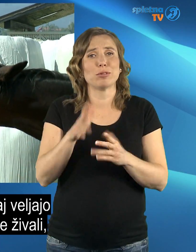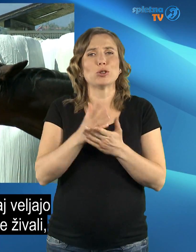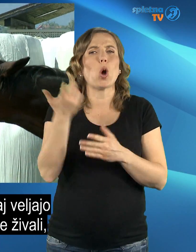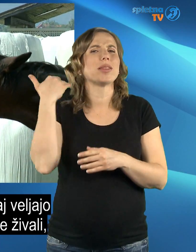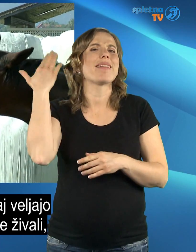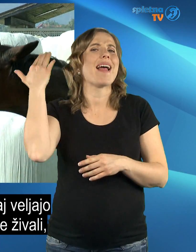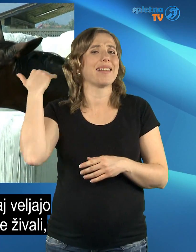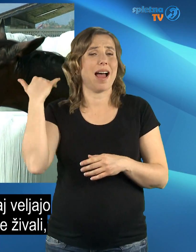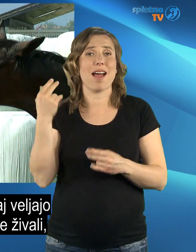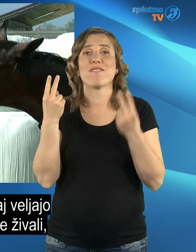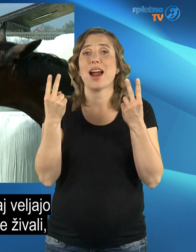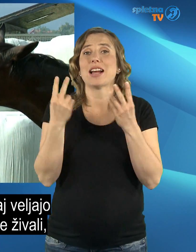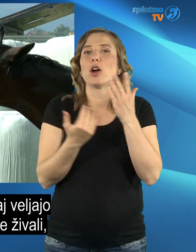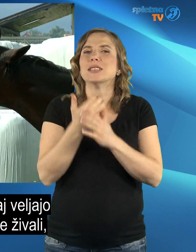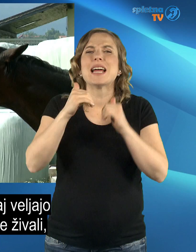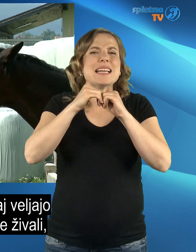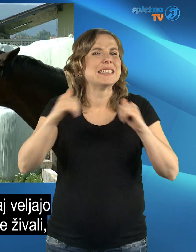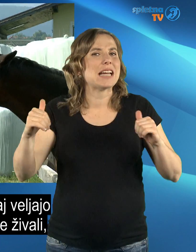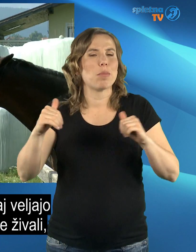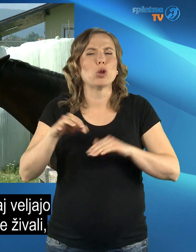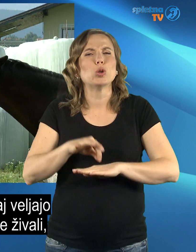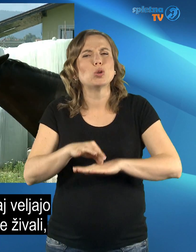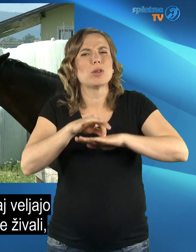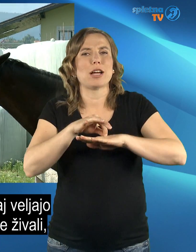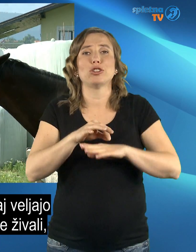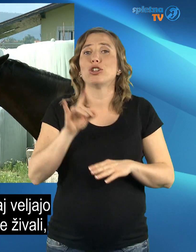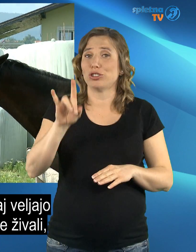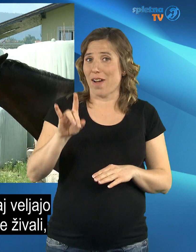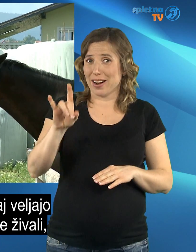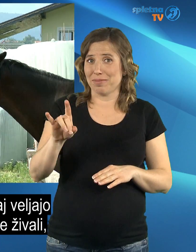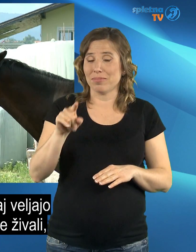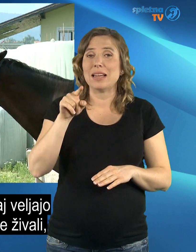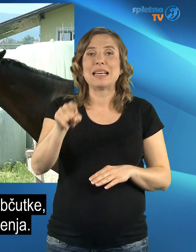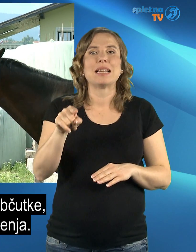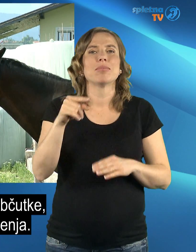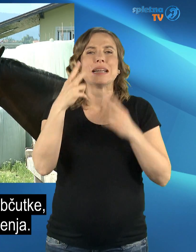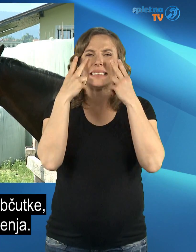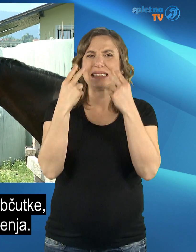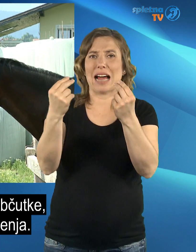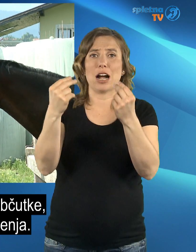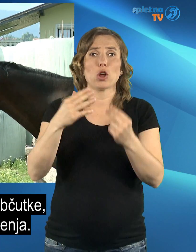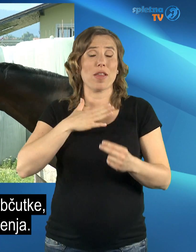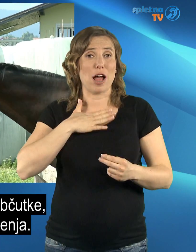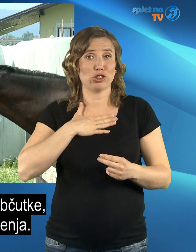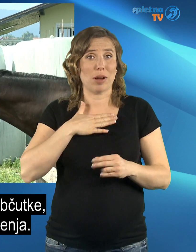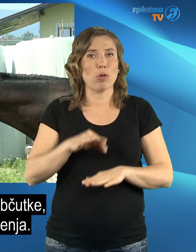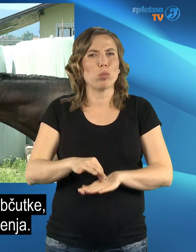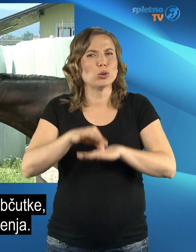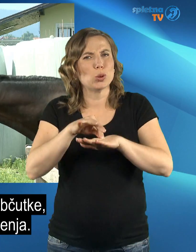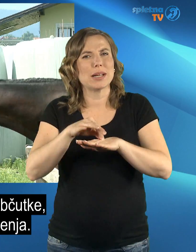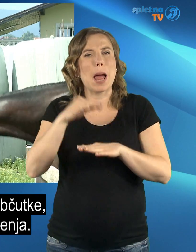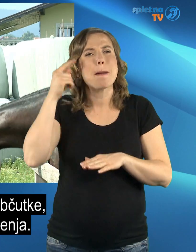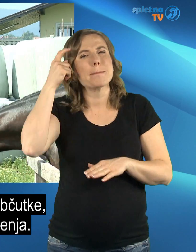Konji že od nekdaj veljajo za izjemno čuteče živali, ki zrcalijo naše občutke, misli, razpoloženja.